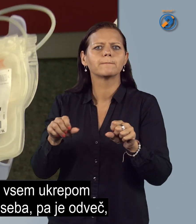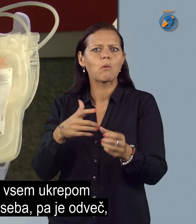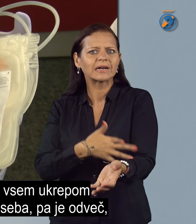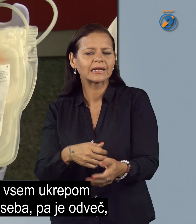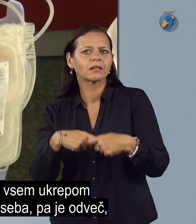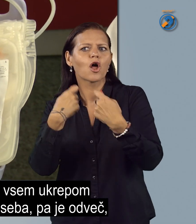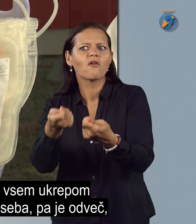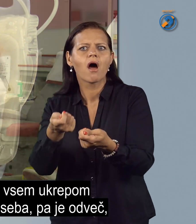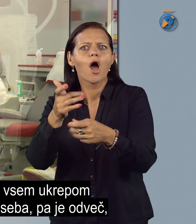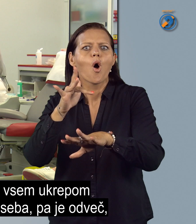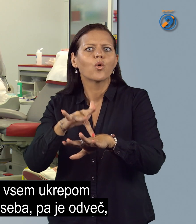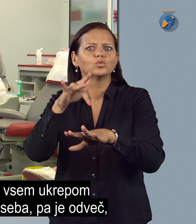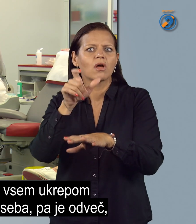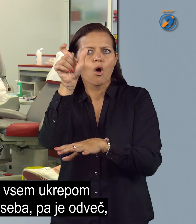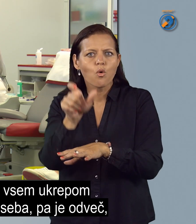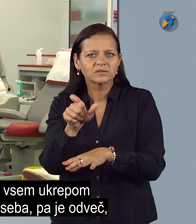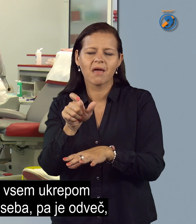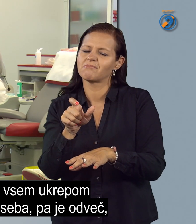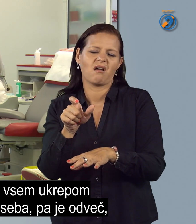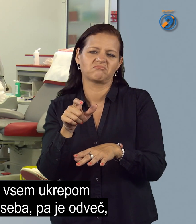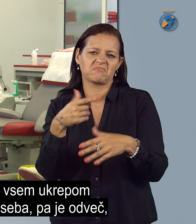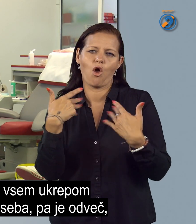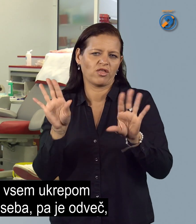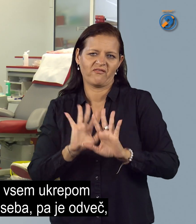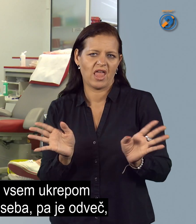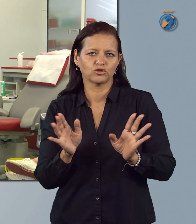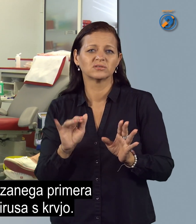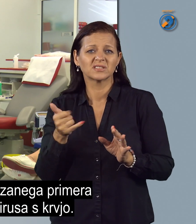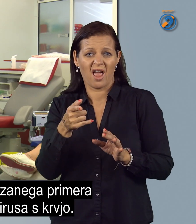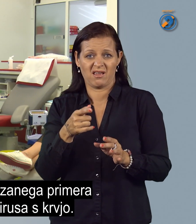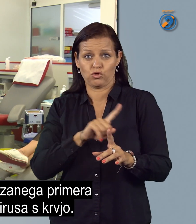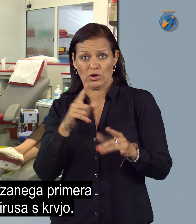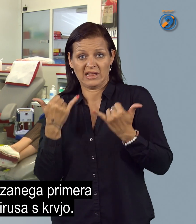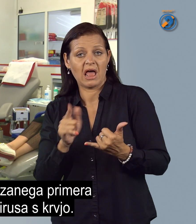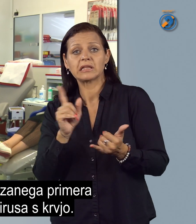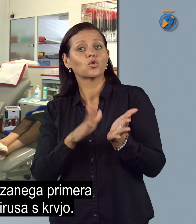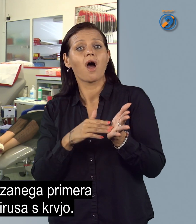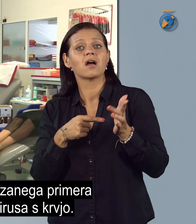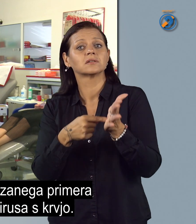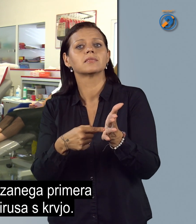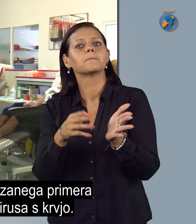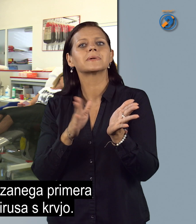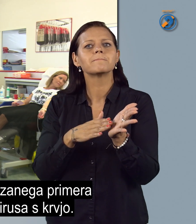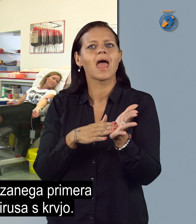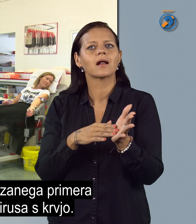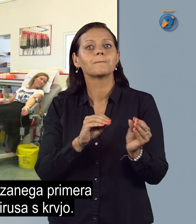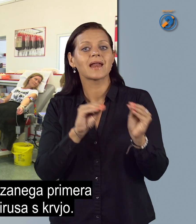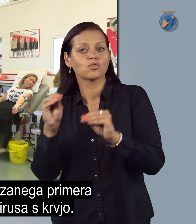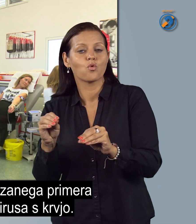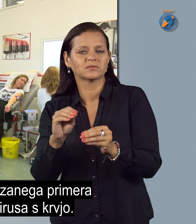darovala okužena oseba, pa je odveč, saj do sedaj ni dokazanega primera prenosa koronavirusa s